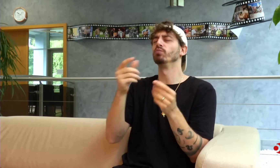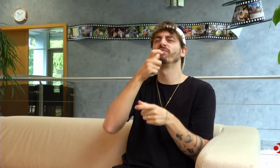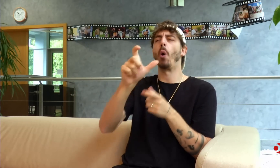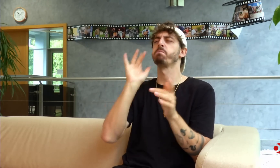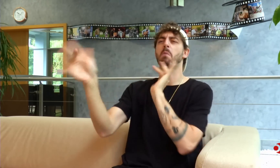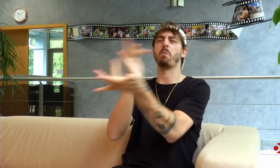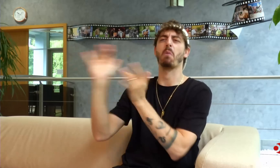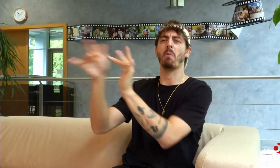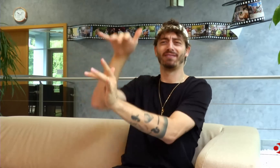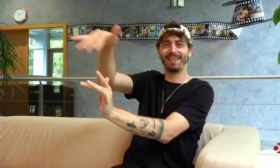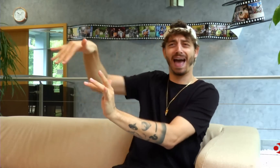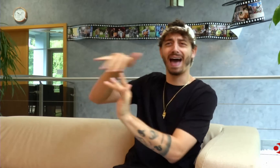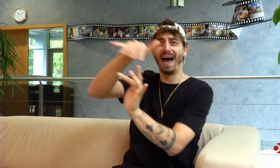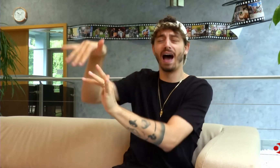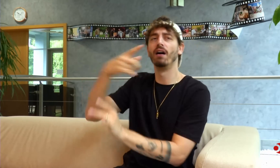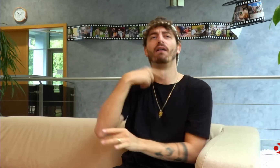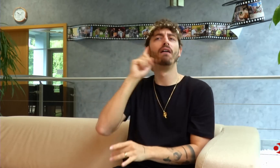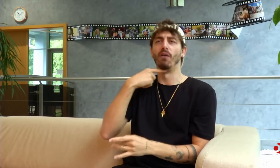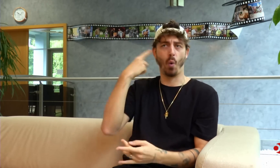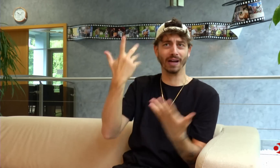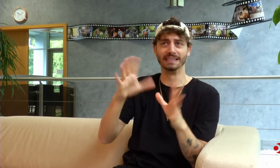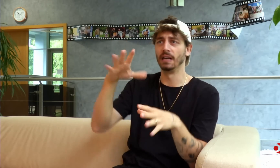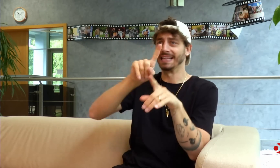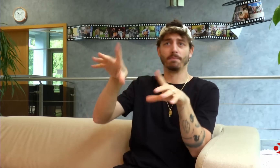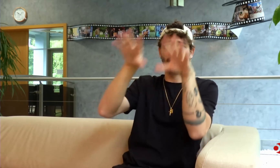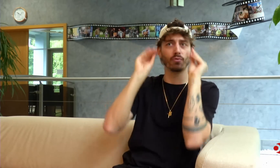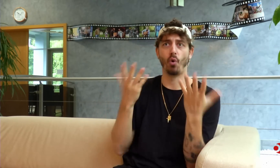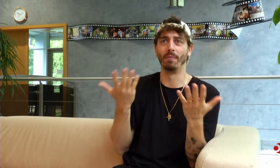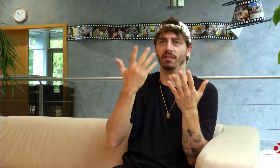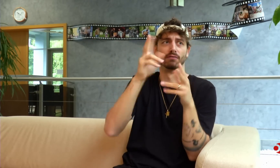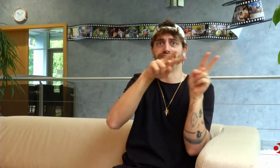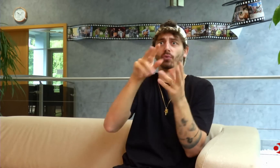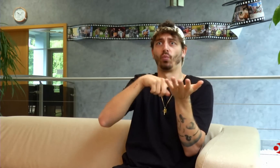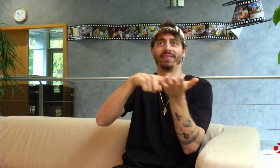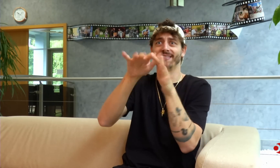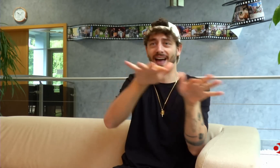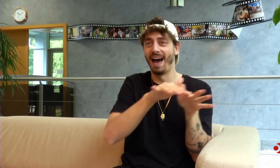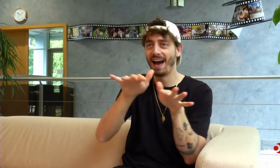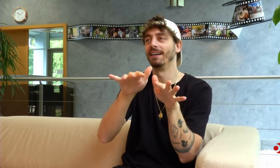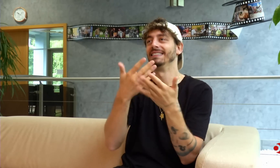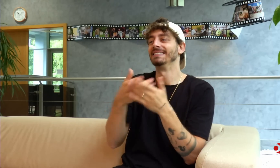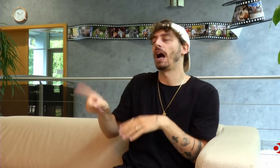In der Jugendsprache gibt es viele beleidigende Begriffe, die taube Menschen gar nicht mitbekommen. Aus unterschiedlichen